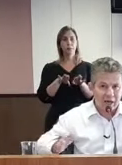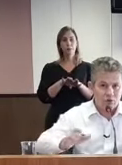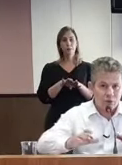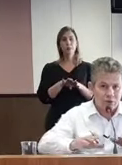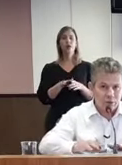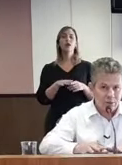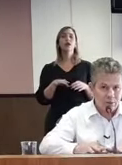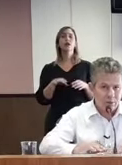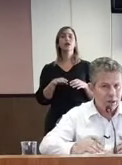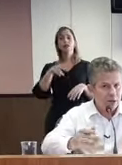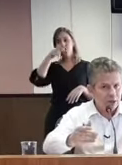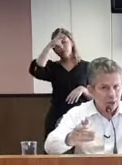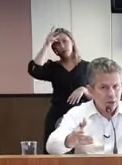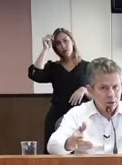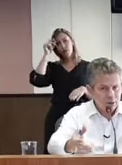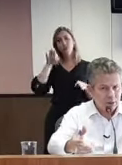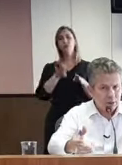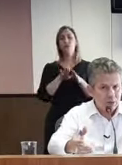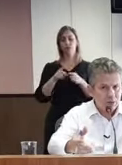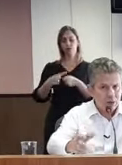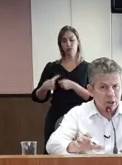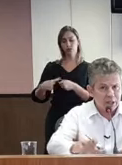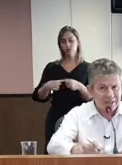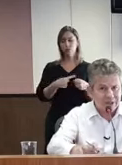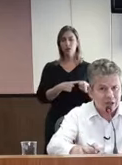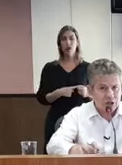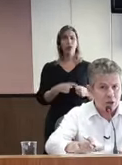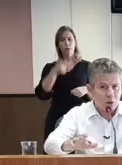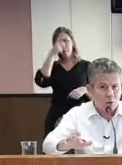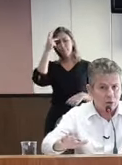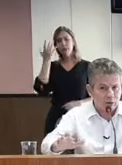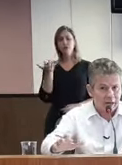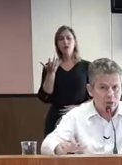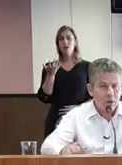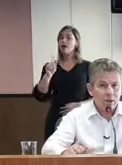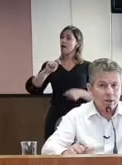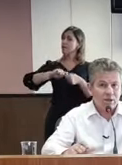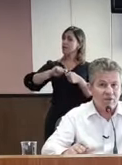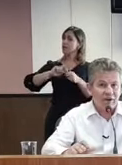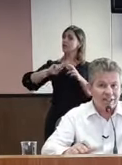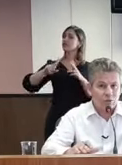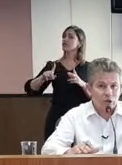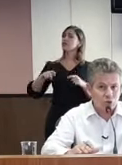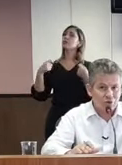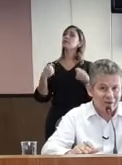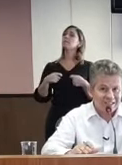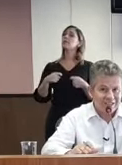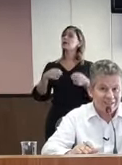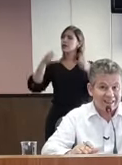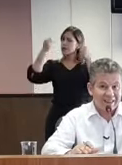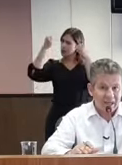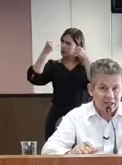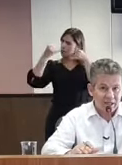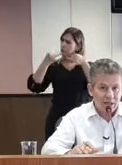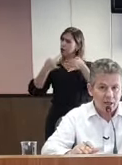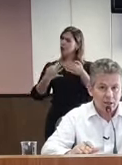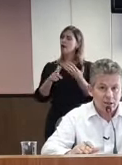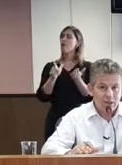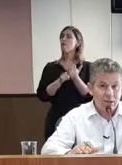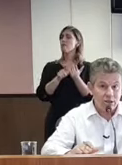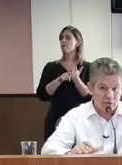linha aos municípios e determinando que quem quiser agir ao contrário, que faça uma justificativa